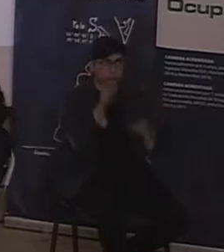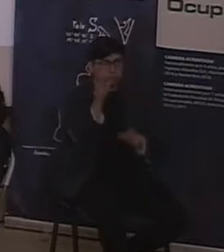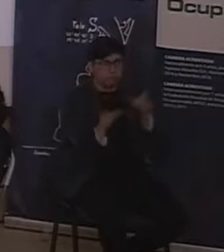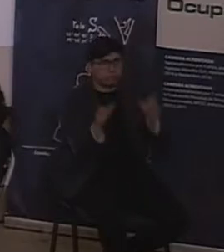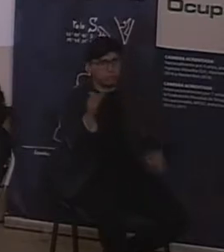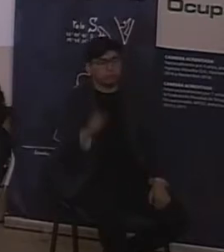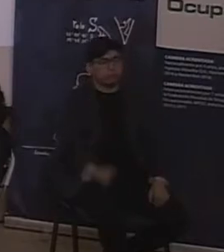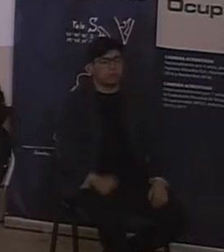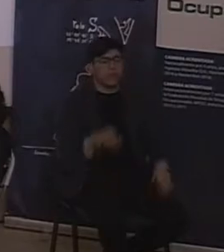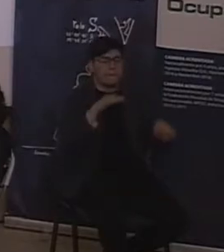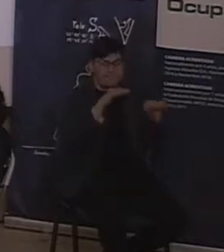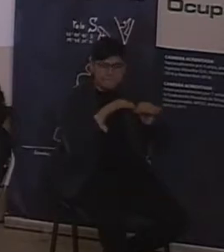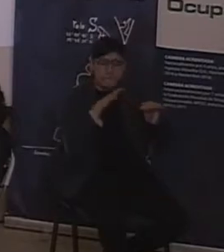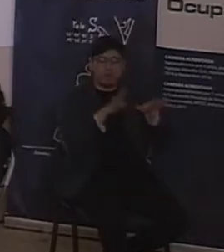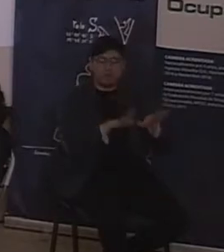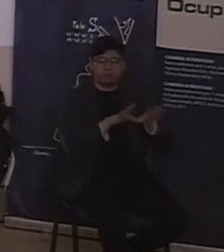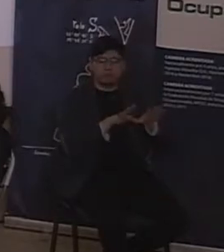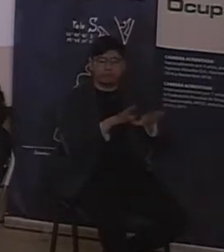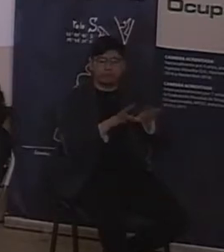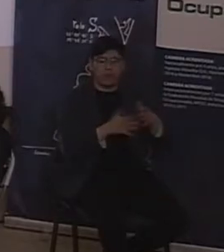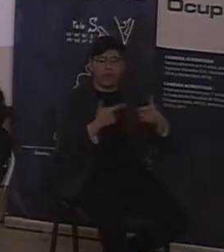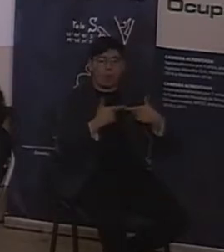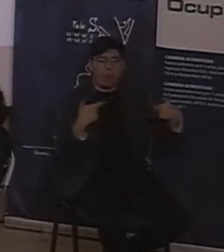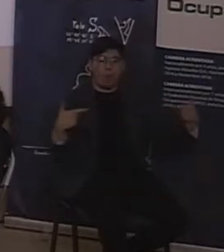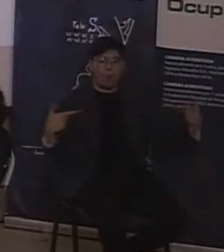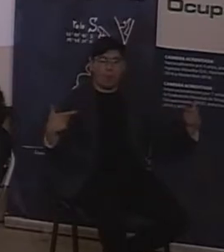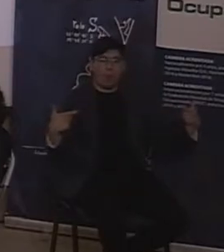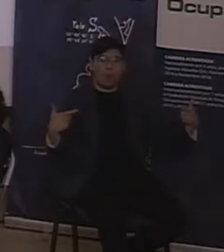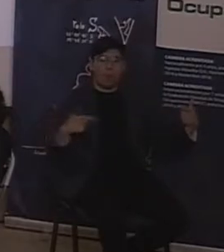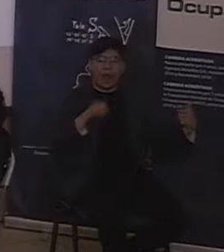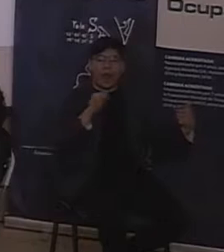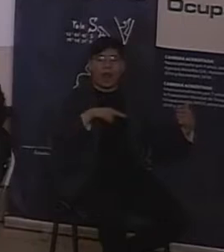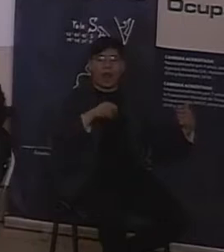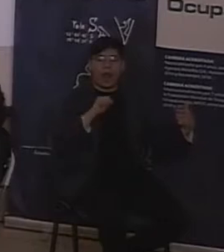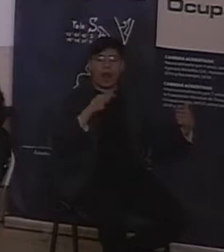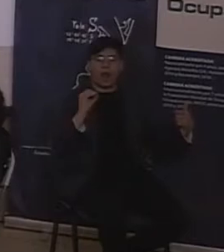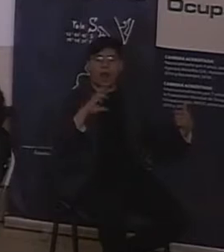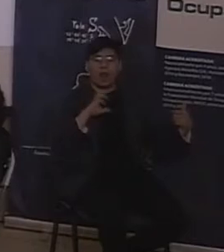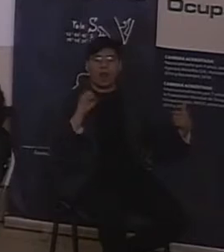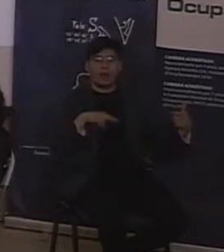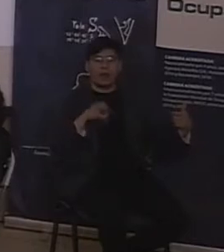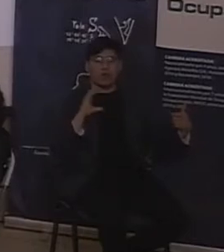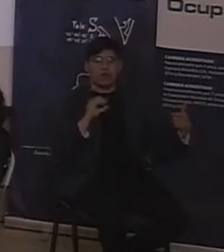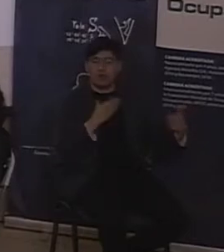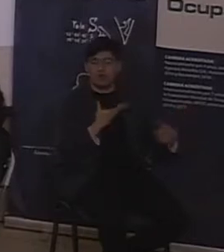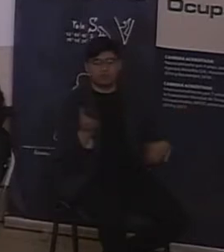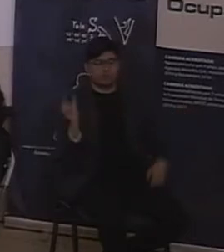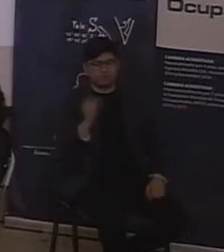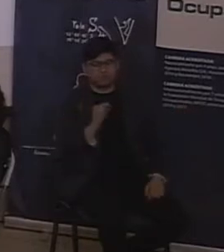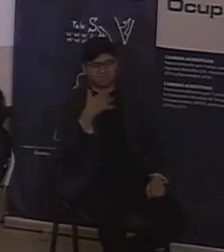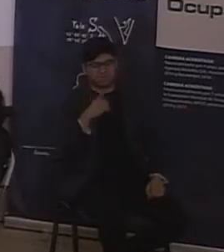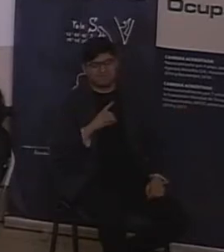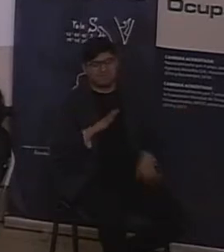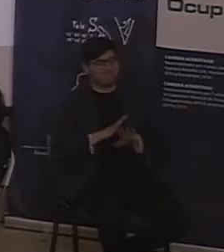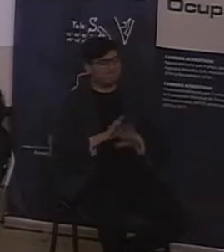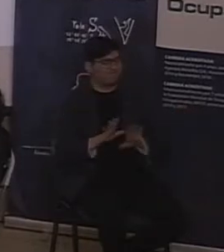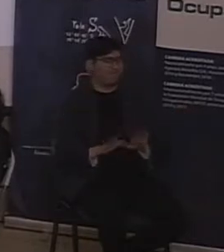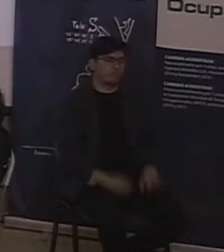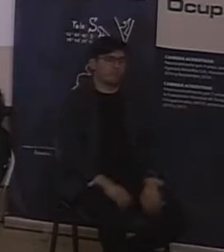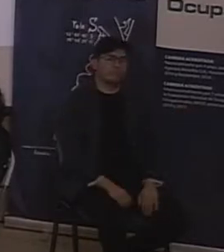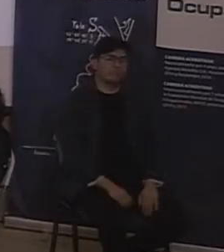confinados en un lenguaje anacrónico y poco digno entonces